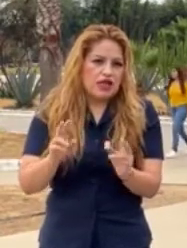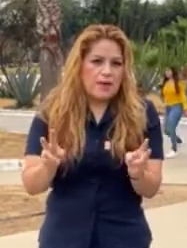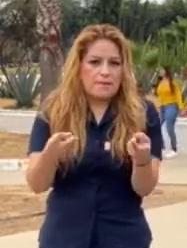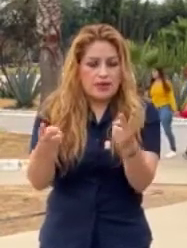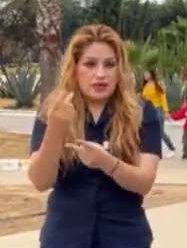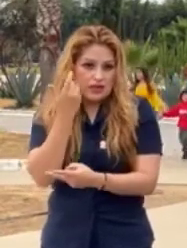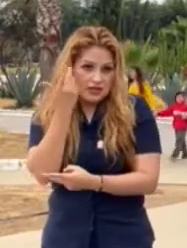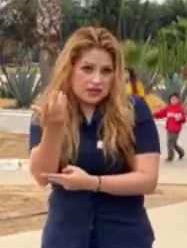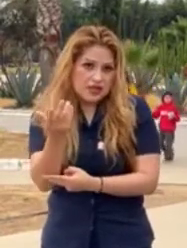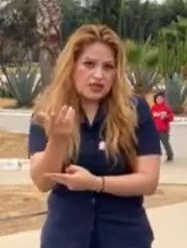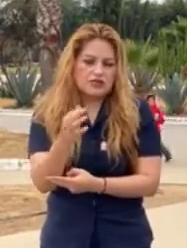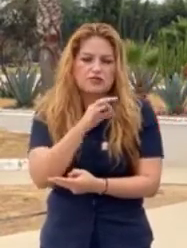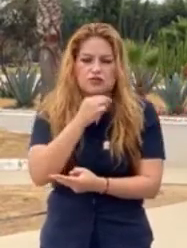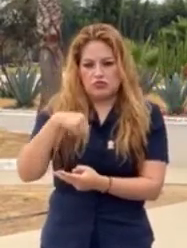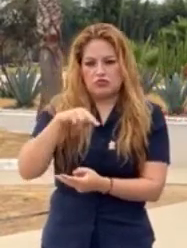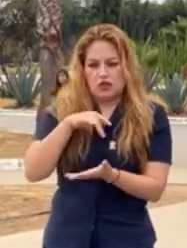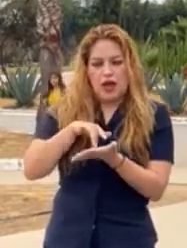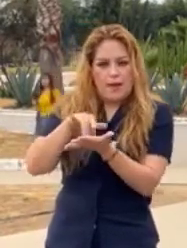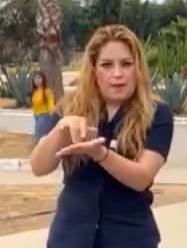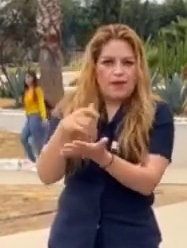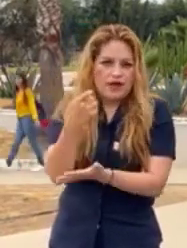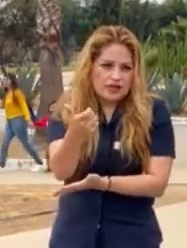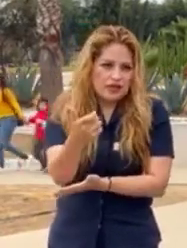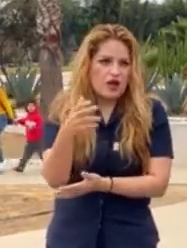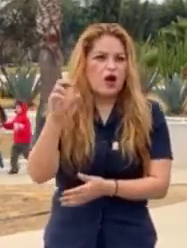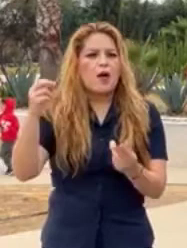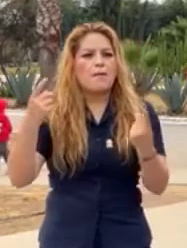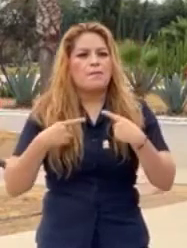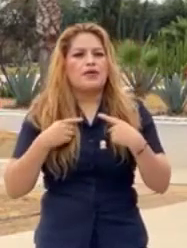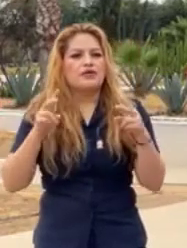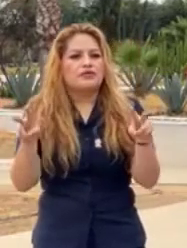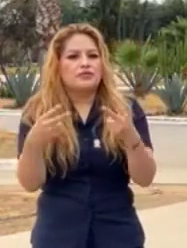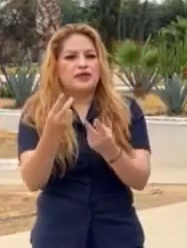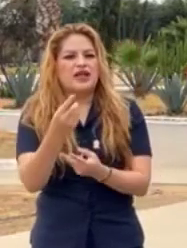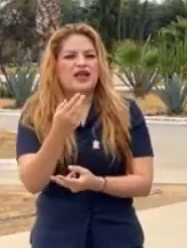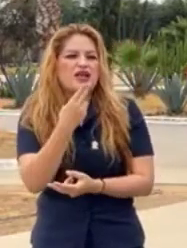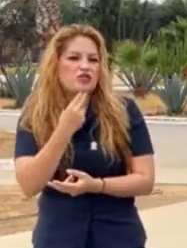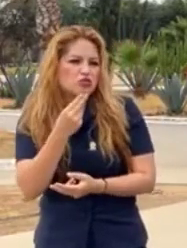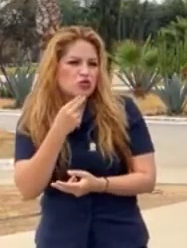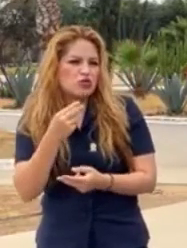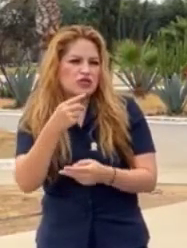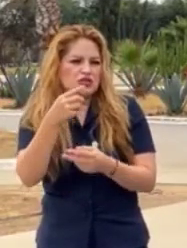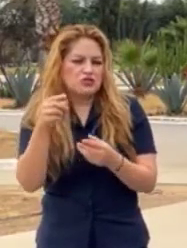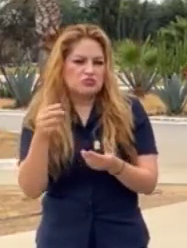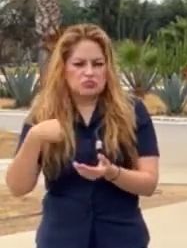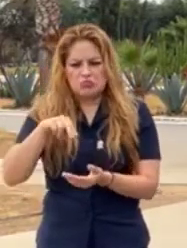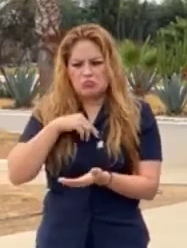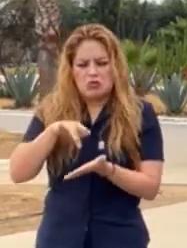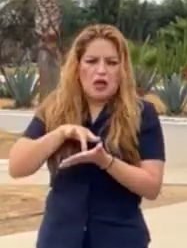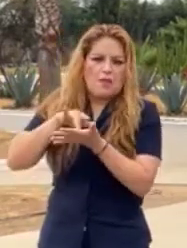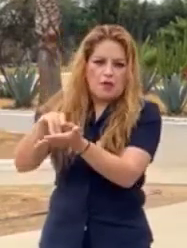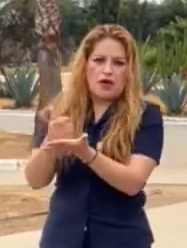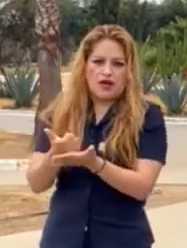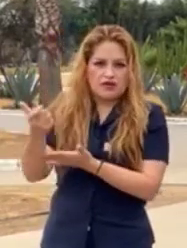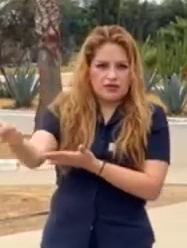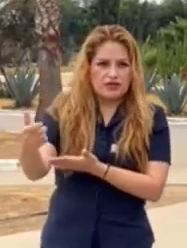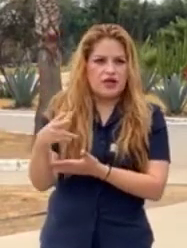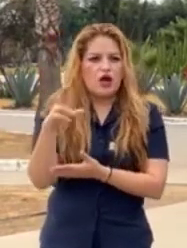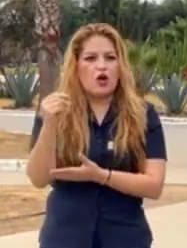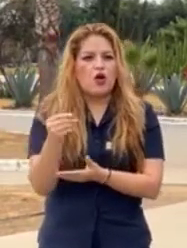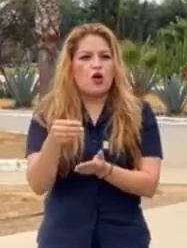su venta de dulces también, o venta de tamales. Así hemos beneficiado a muchas personas que hoy